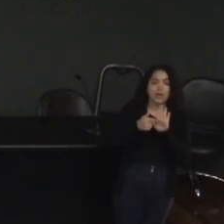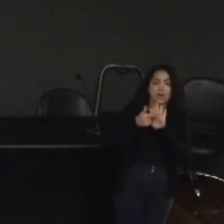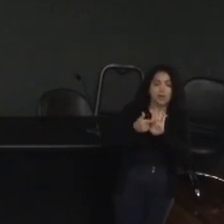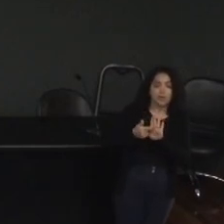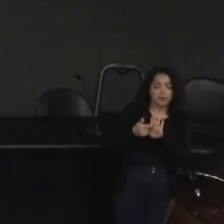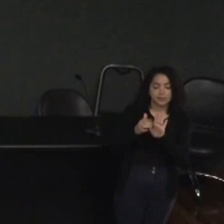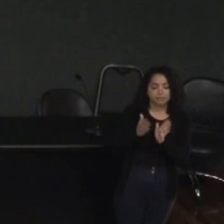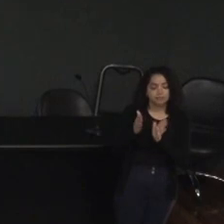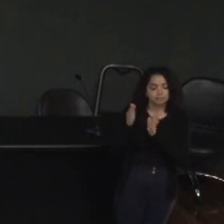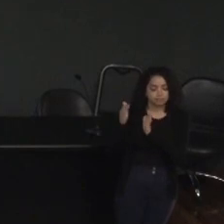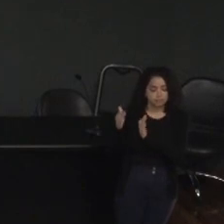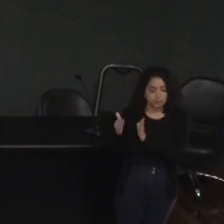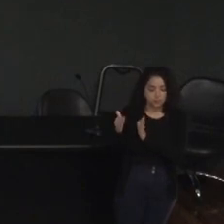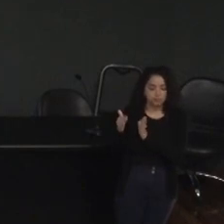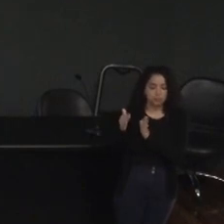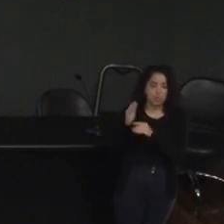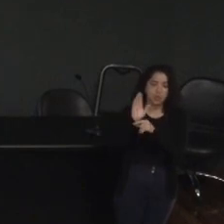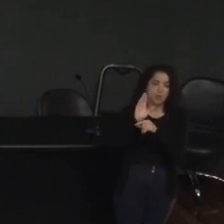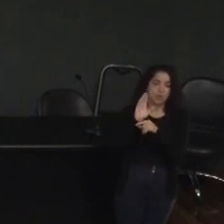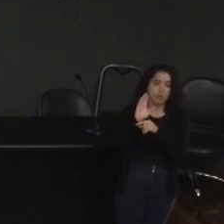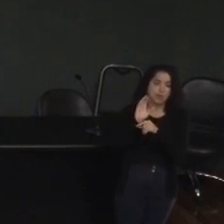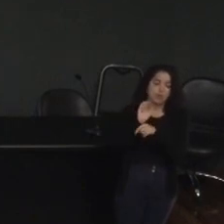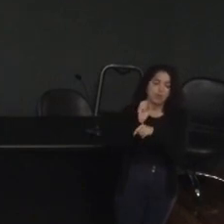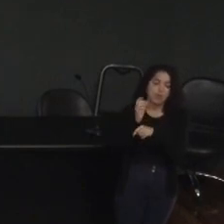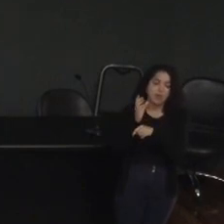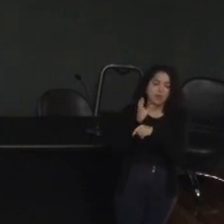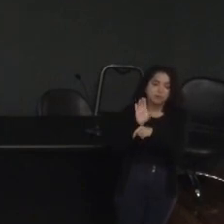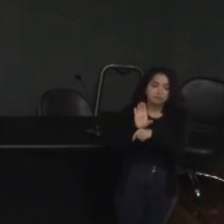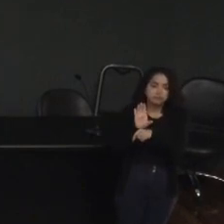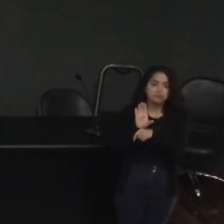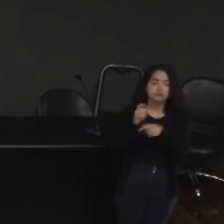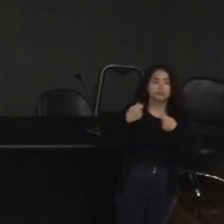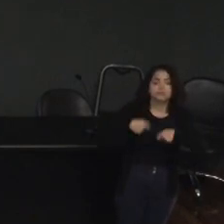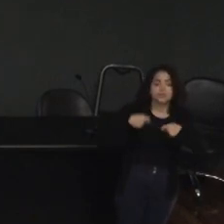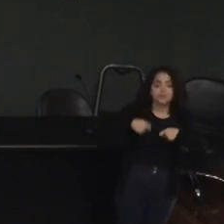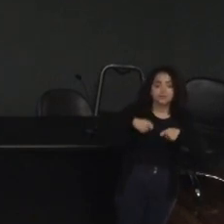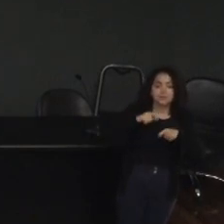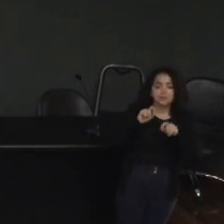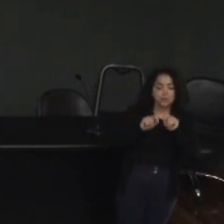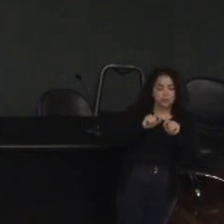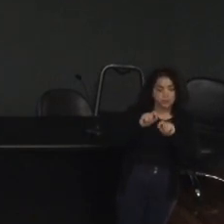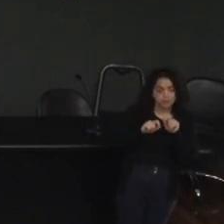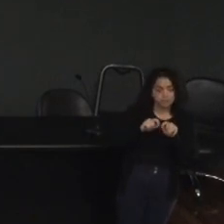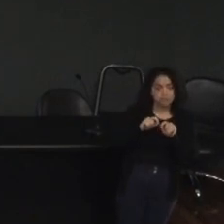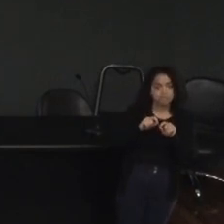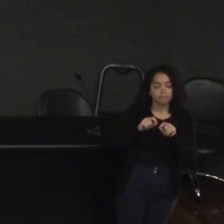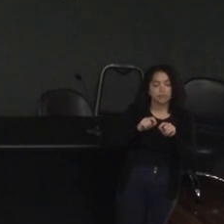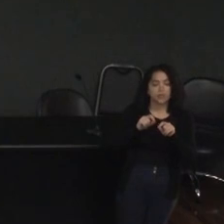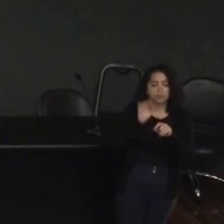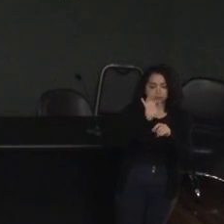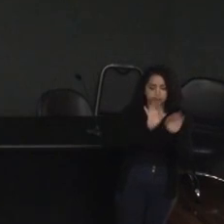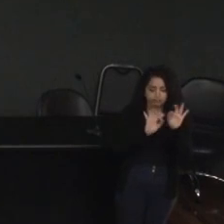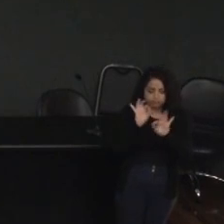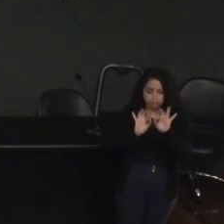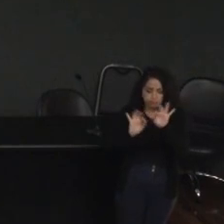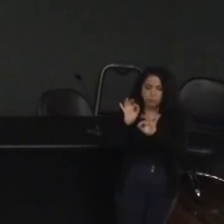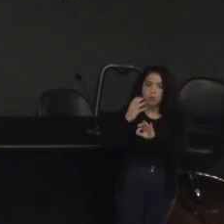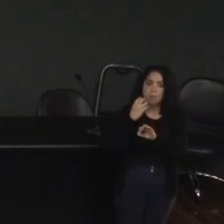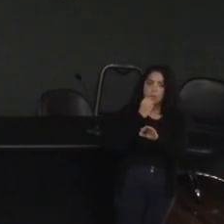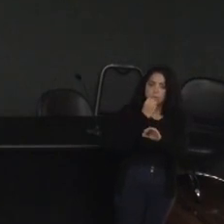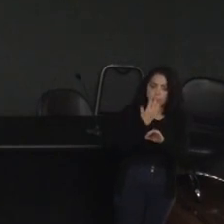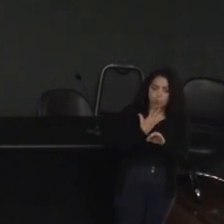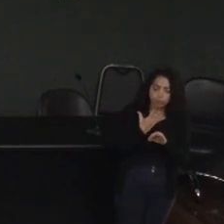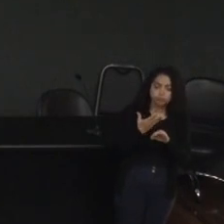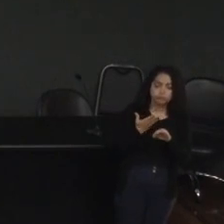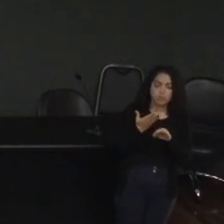você tem o a fotografia Geral do que vocês precisam ter na Assembleia Vocês precisam ter um bom mapeamento com uma boa